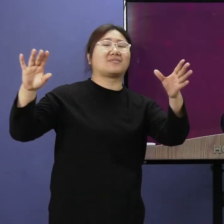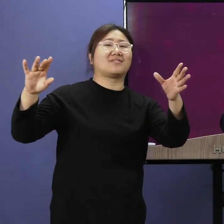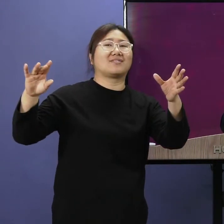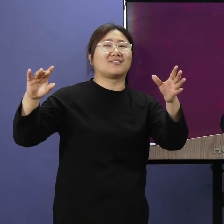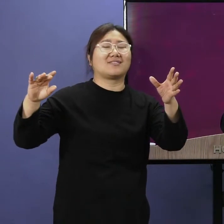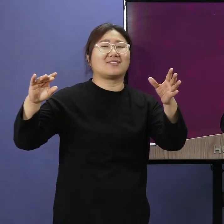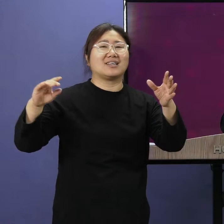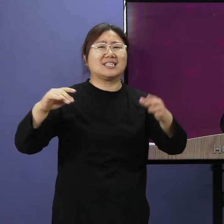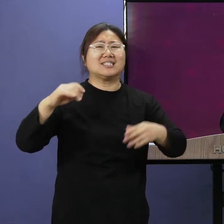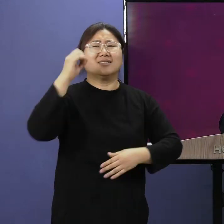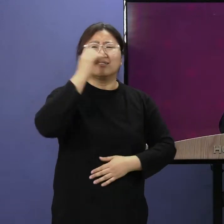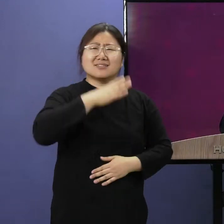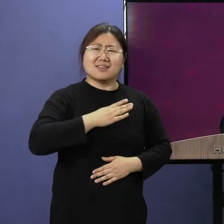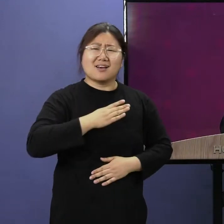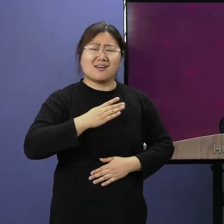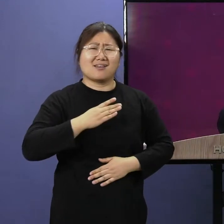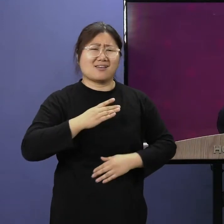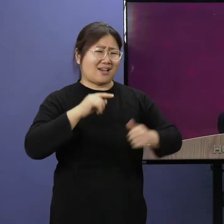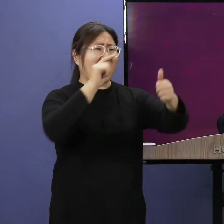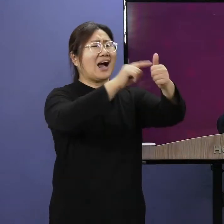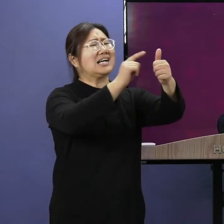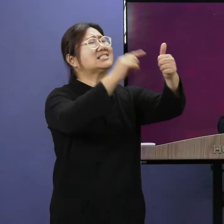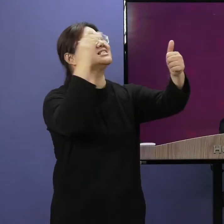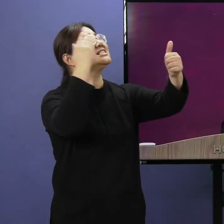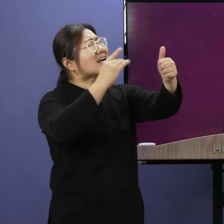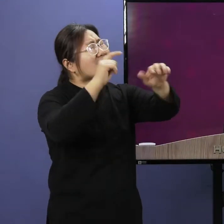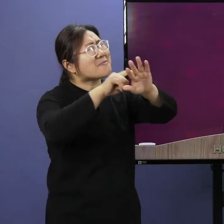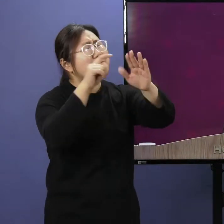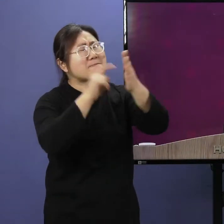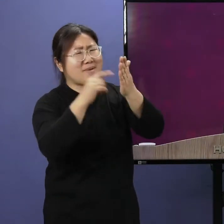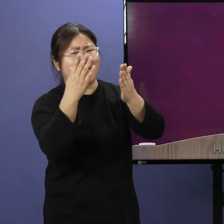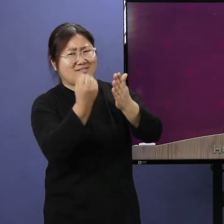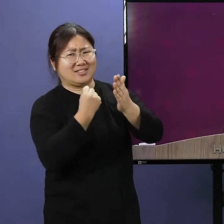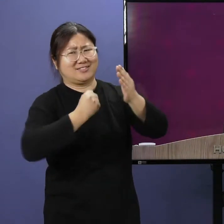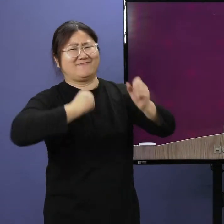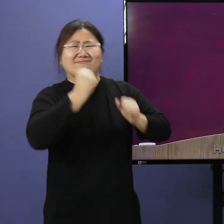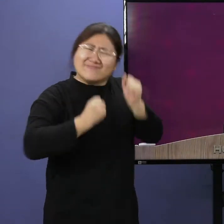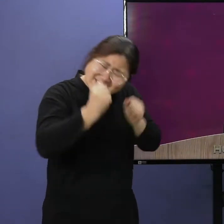그 찢어지는 그 마음을 부여잡고 달렸던 것입니다.